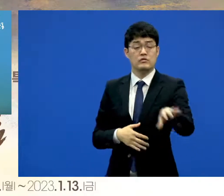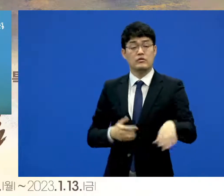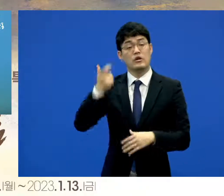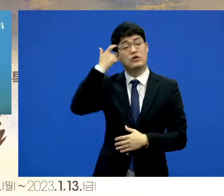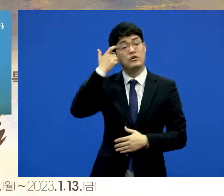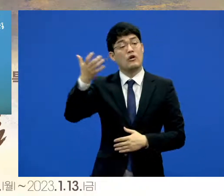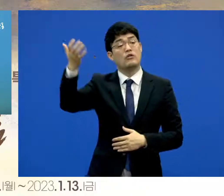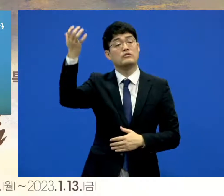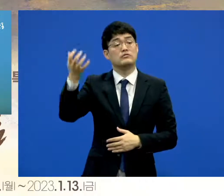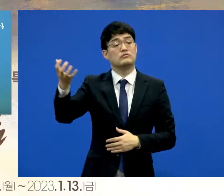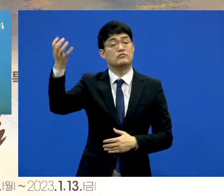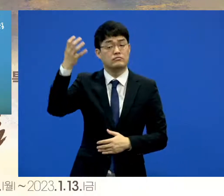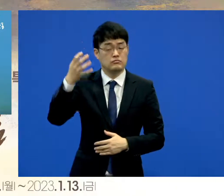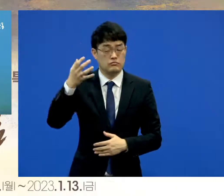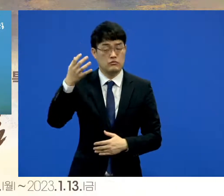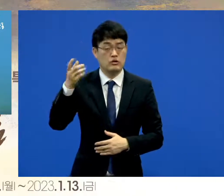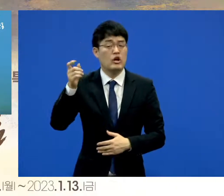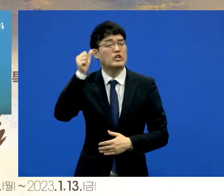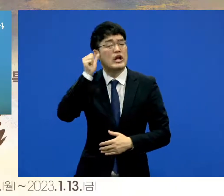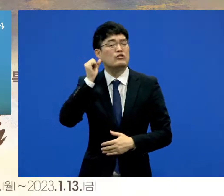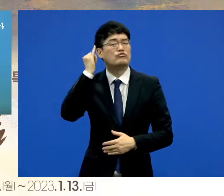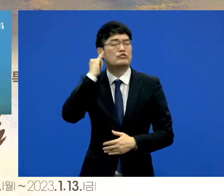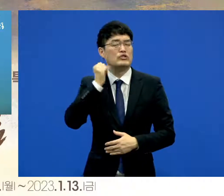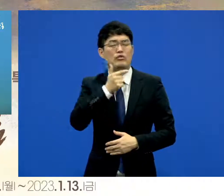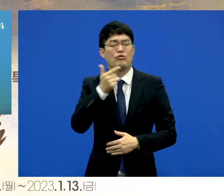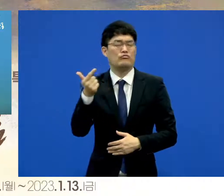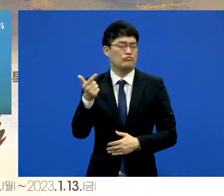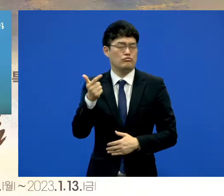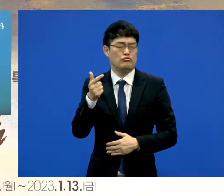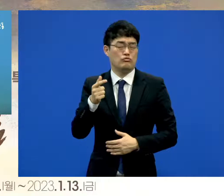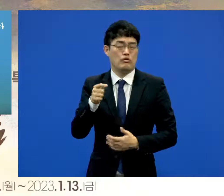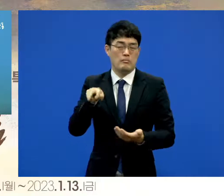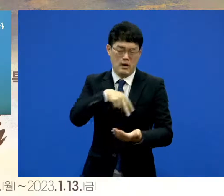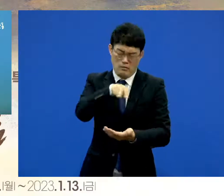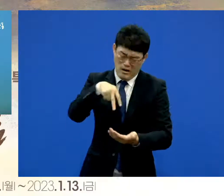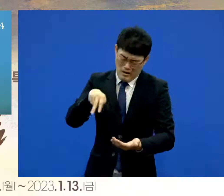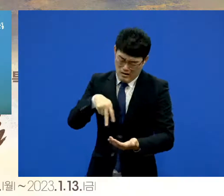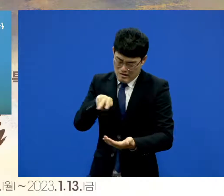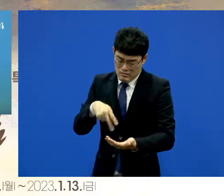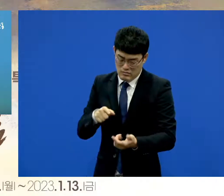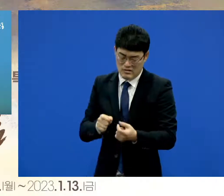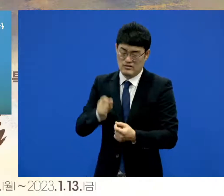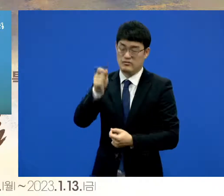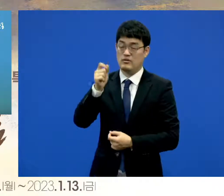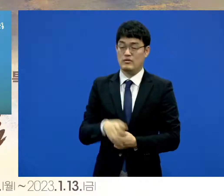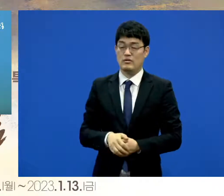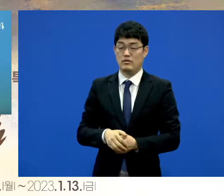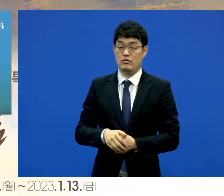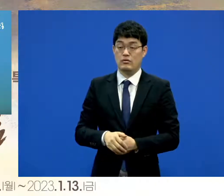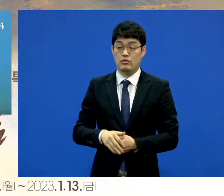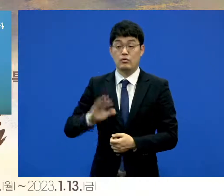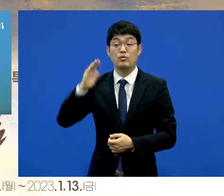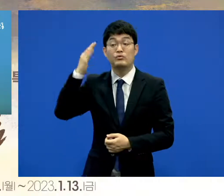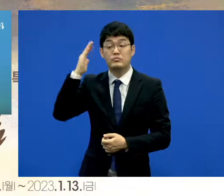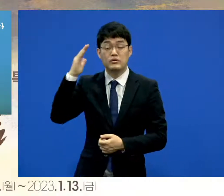사춘기도요, 초등학교 4학년부터 시작해서 저 30 넘어까지 갑니다.